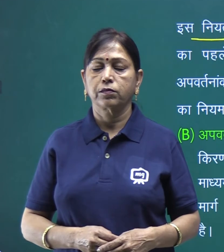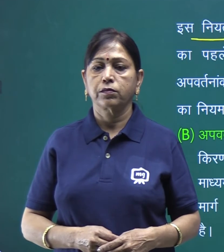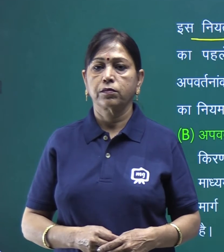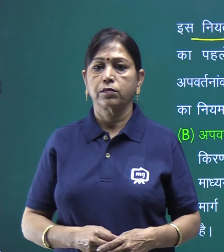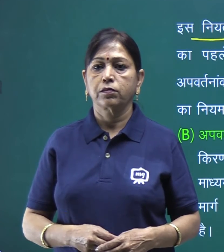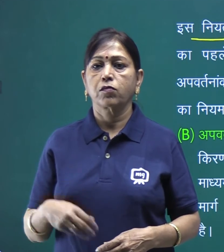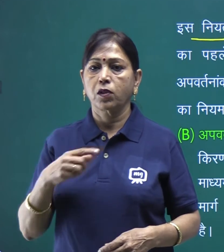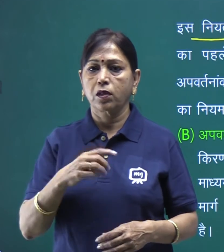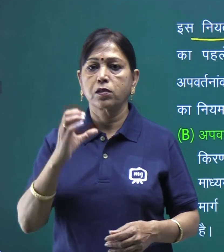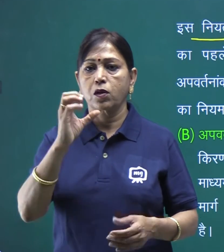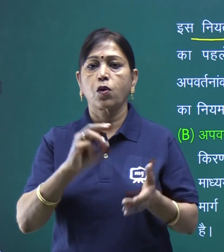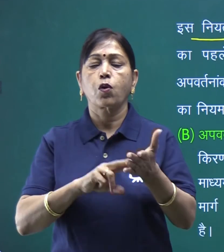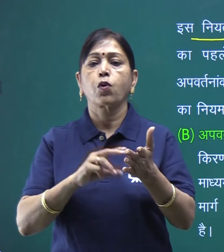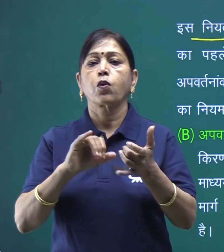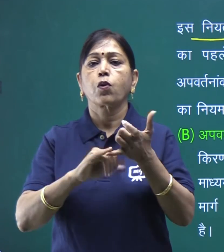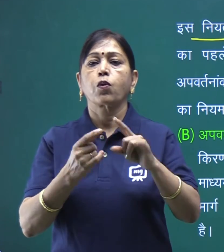इस नियतांक को